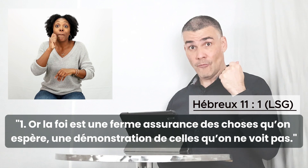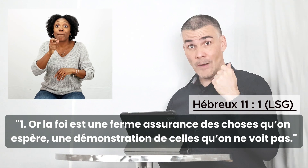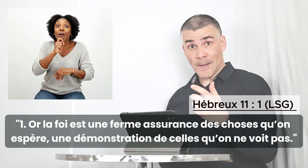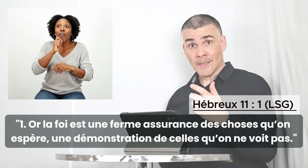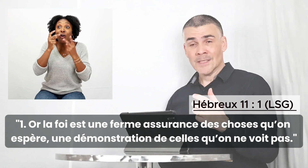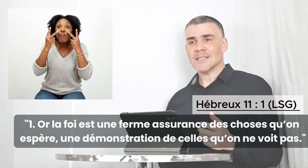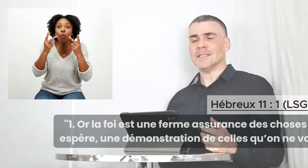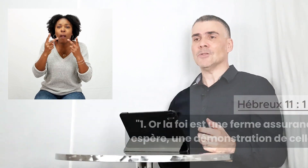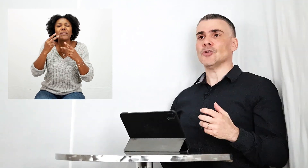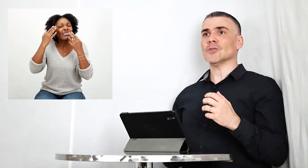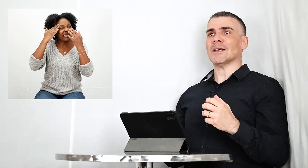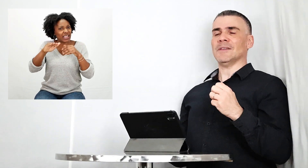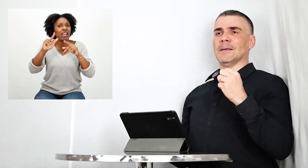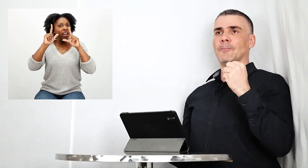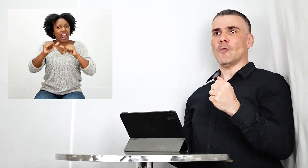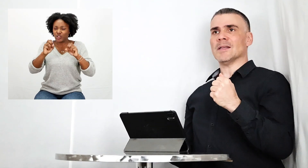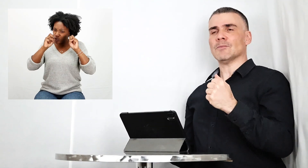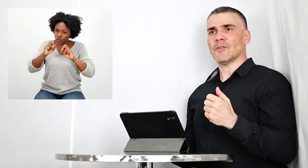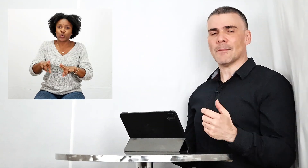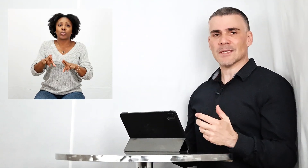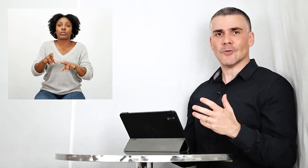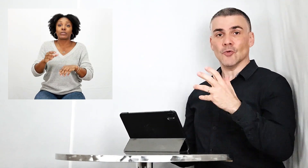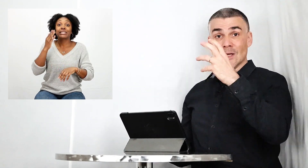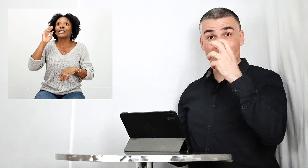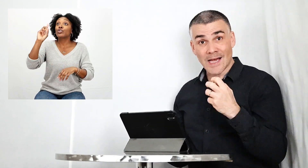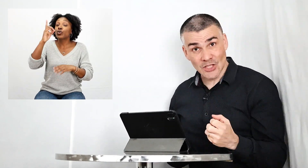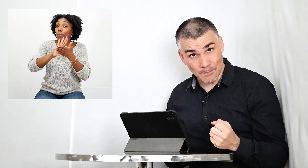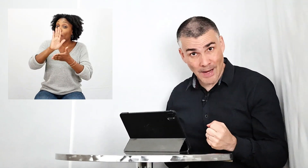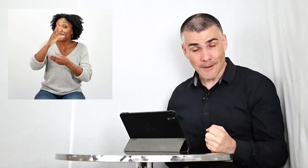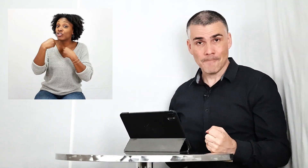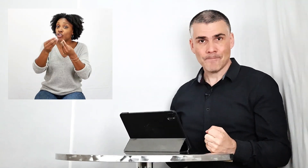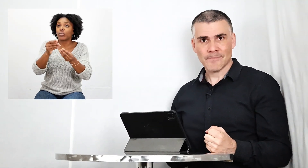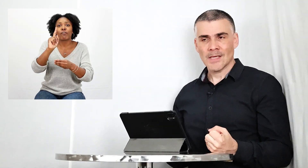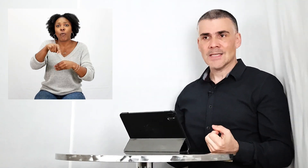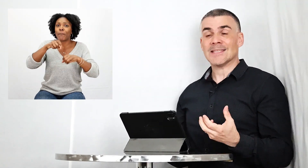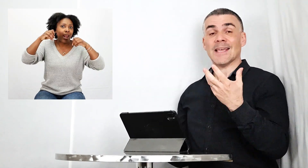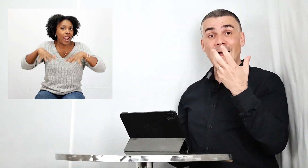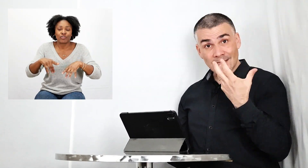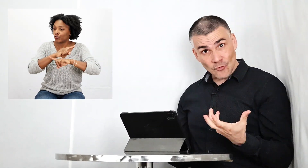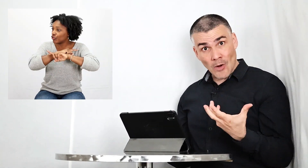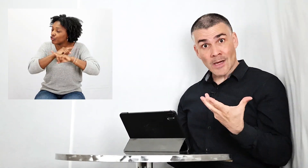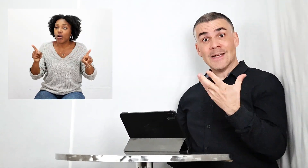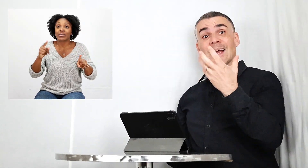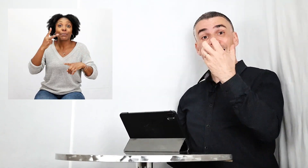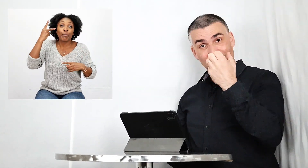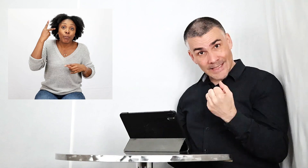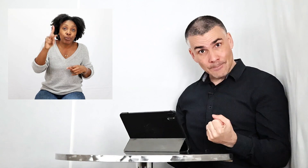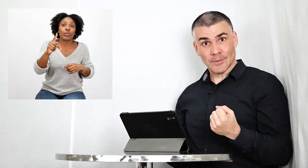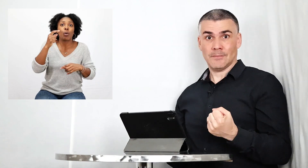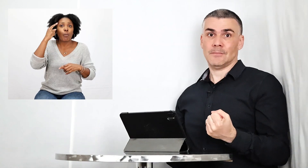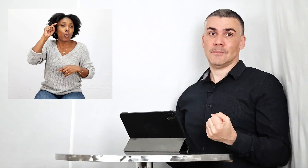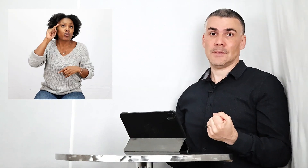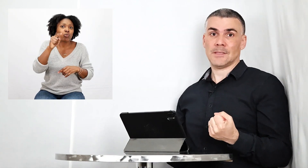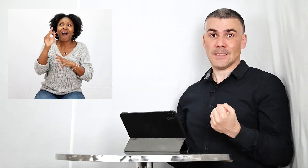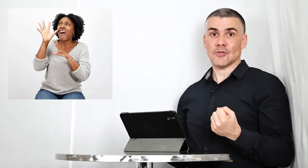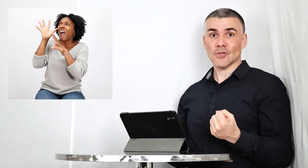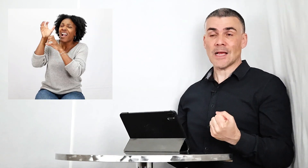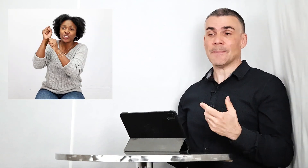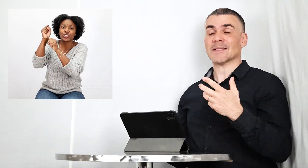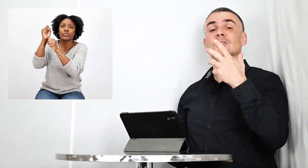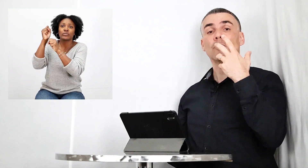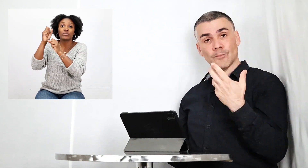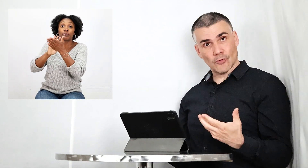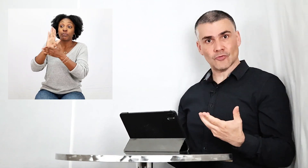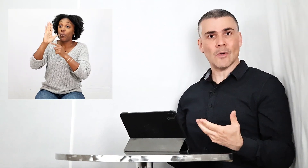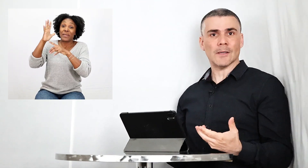celles qu'on ne voit pas. Si Dieu t'a fait des promesses, mon frère, ma sœur, ne les lâche pas. C'est à toi, agrippe ces